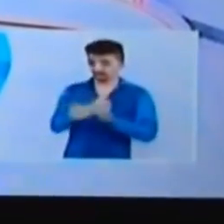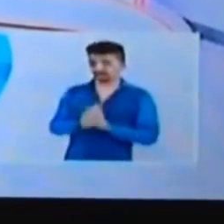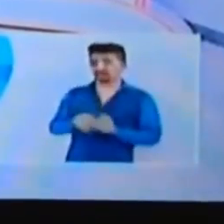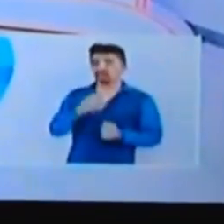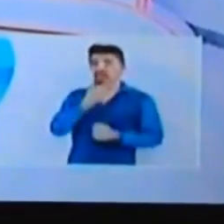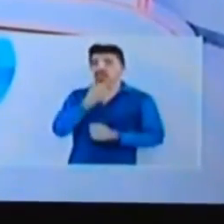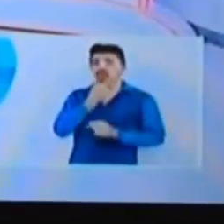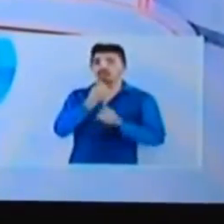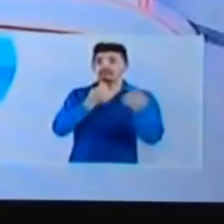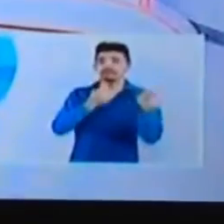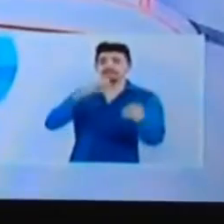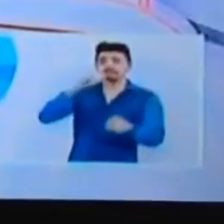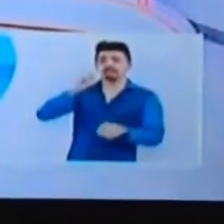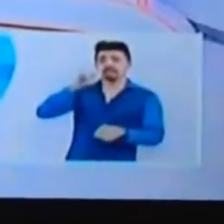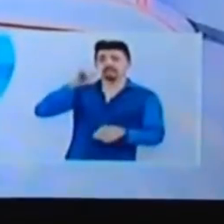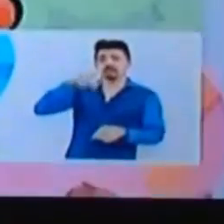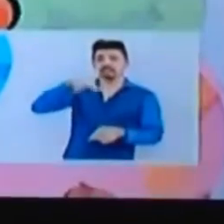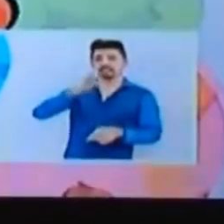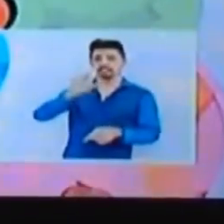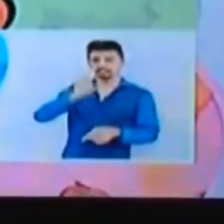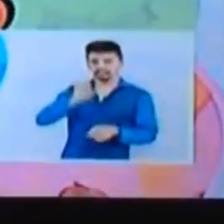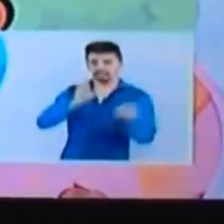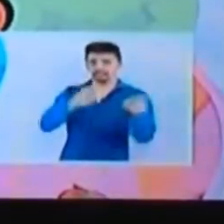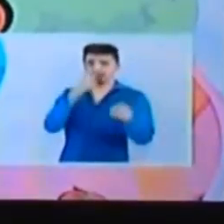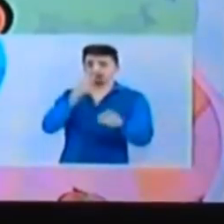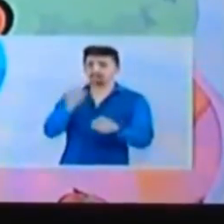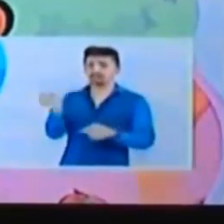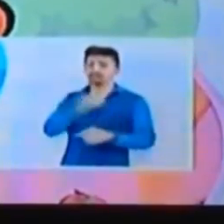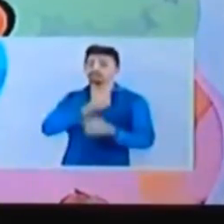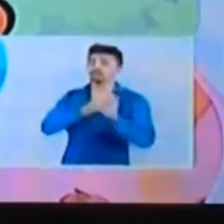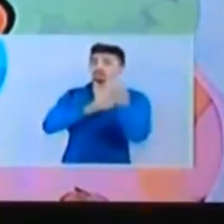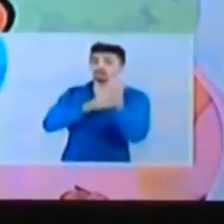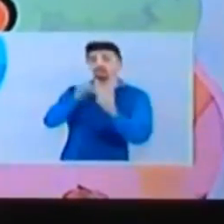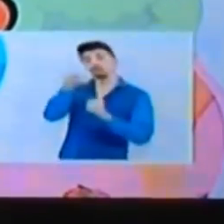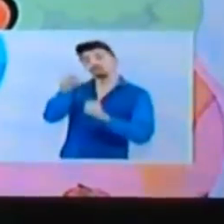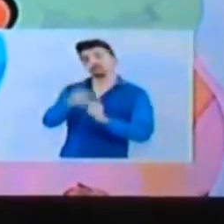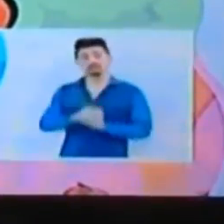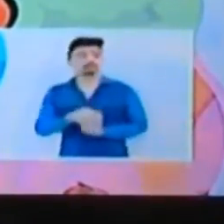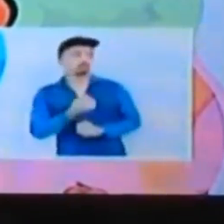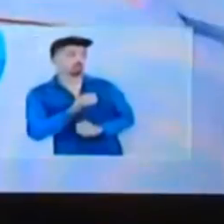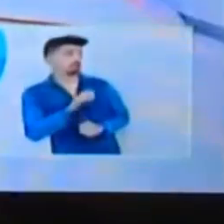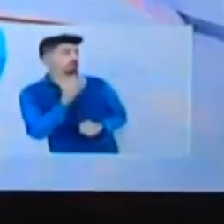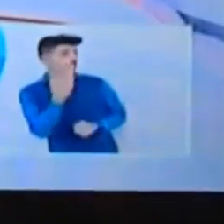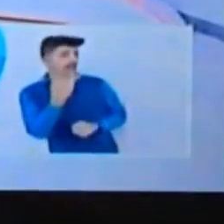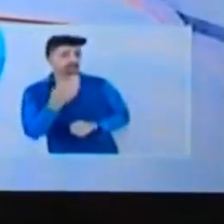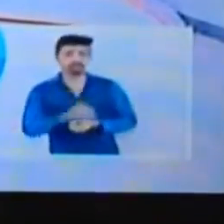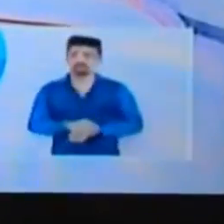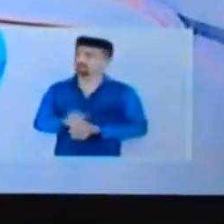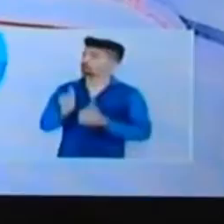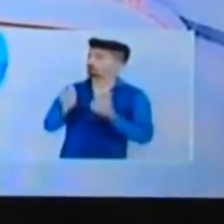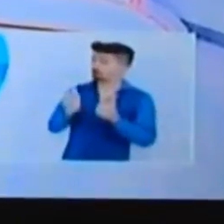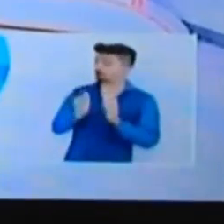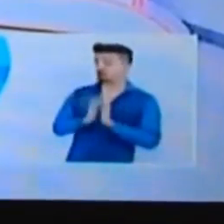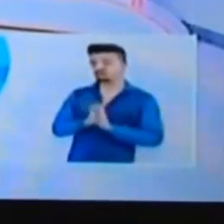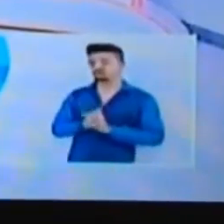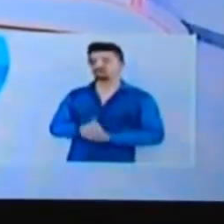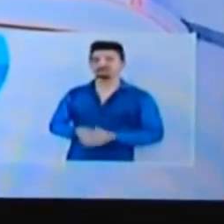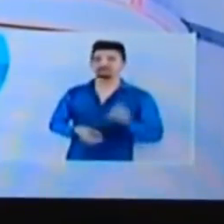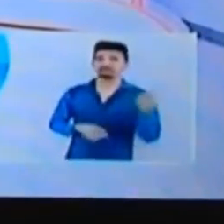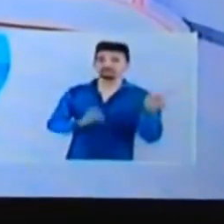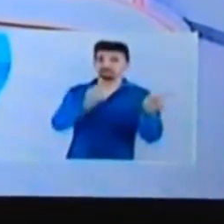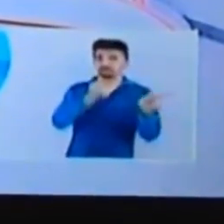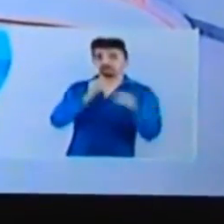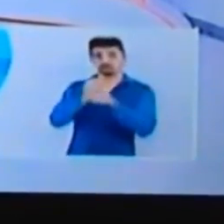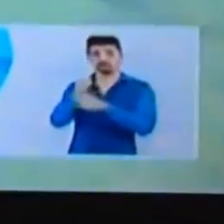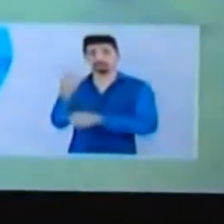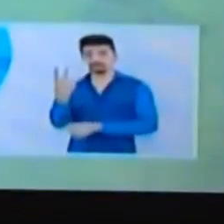a nossa lagarta está aqui no número 8. E você? Número 3. Número 3. Muito bem. Então vamos